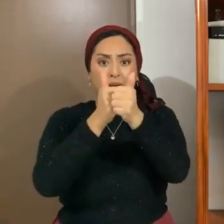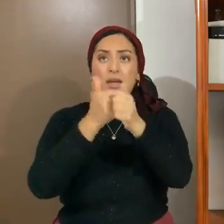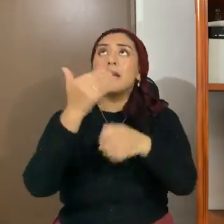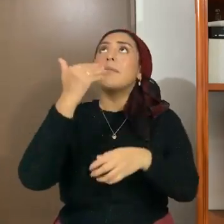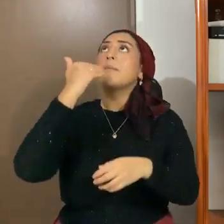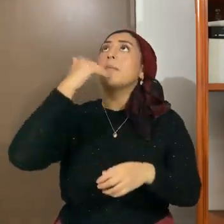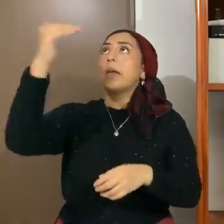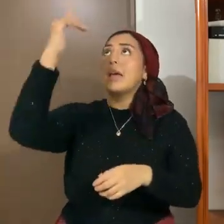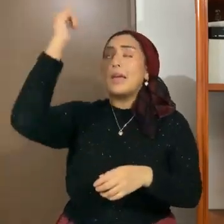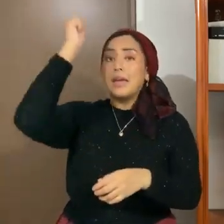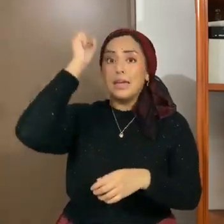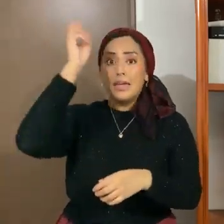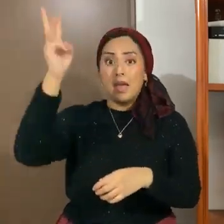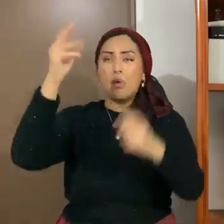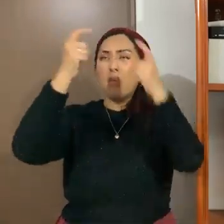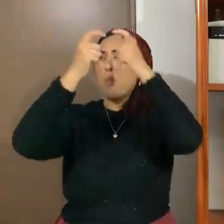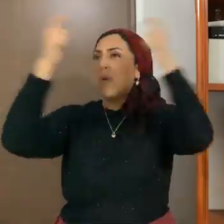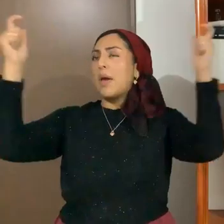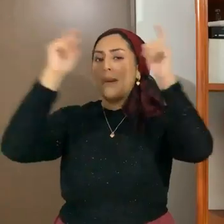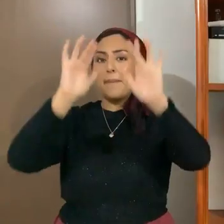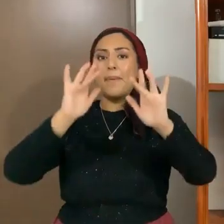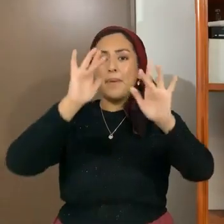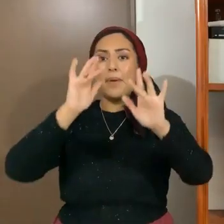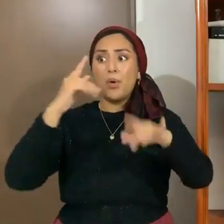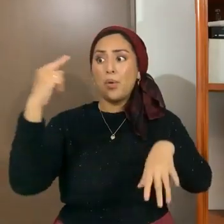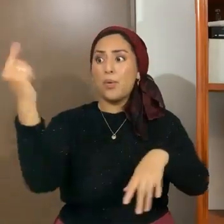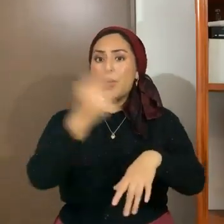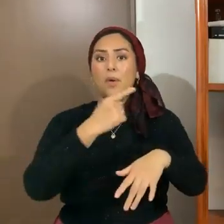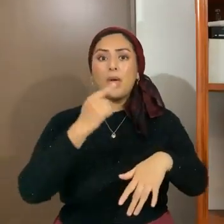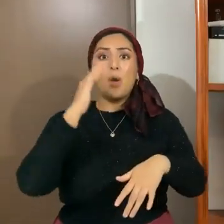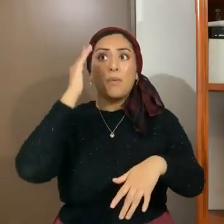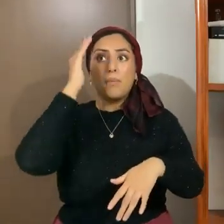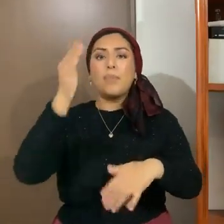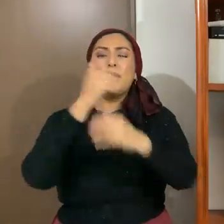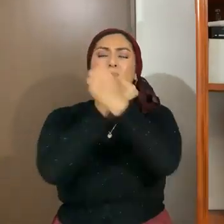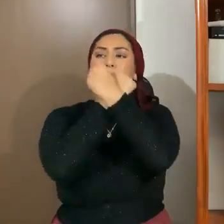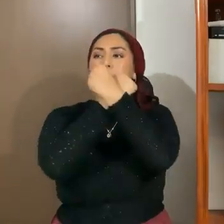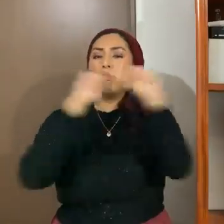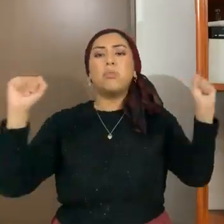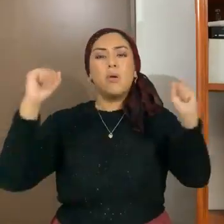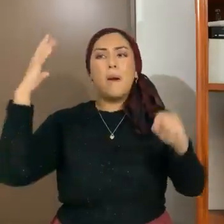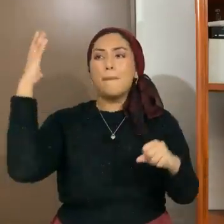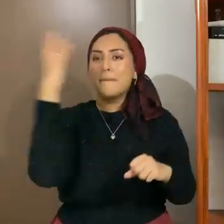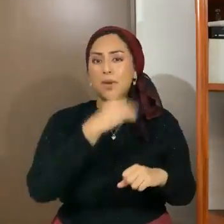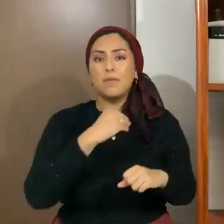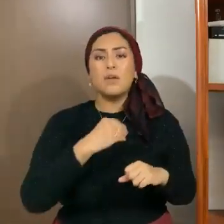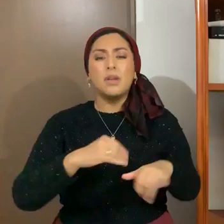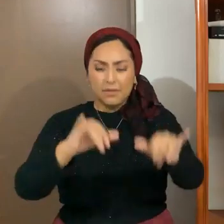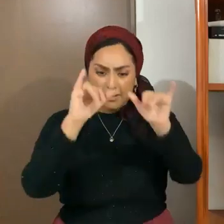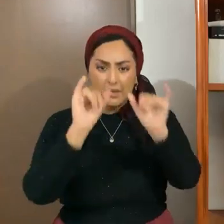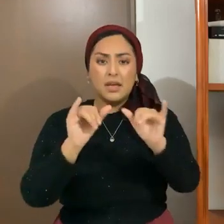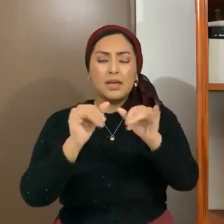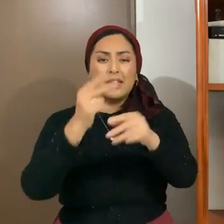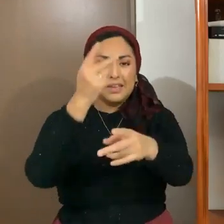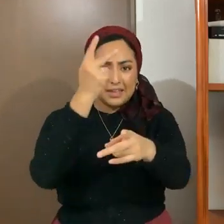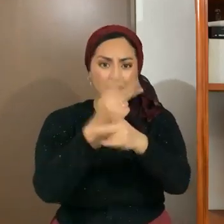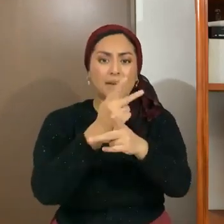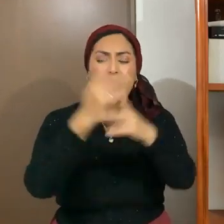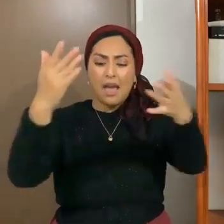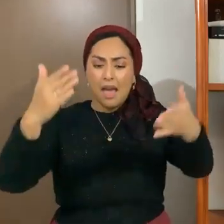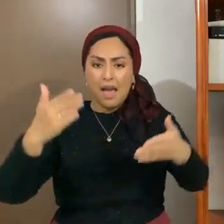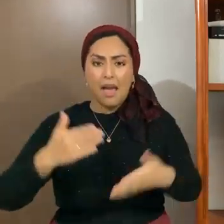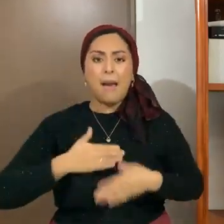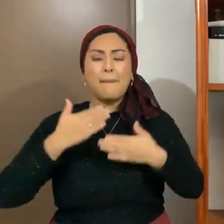inmensa compasión, no por nuestras obras, el Eterno ya nos hizo parte de ese remanente. Cuídate, no te salgas,